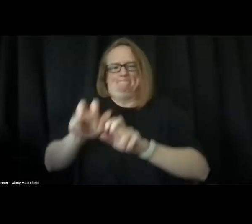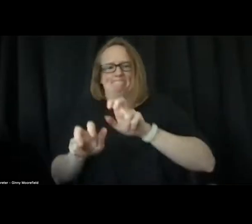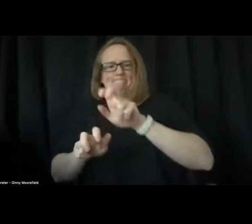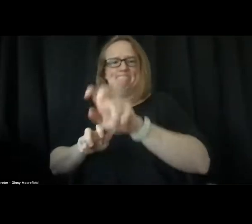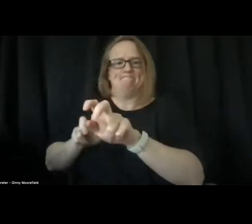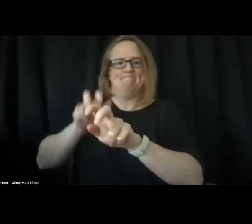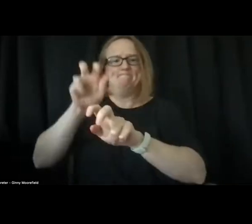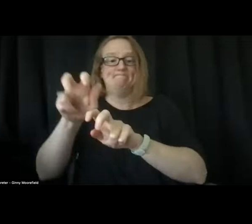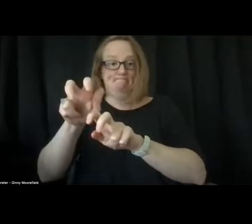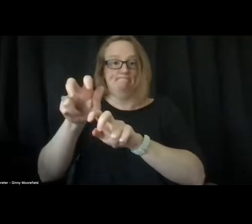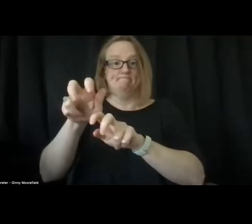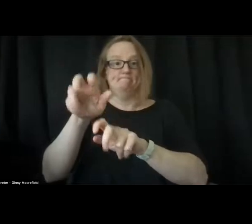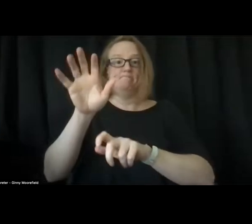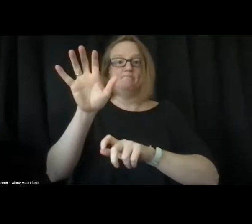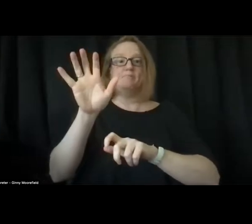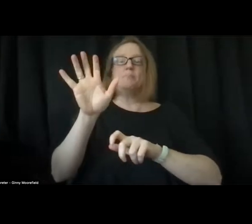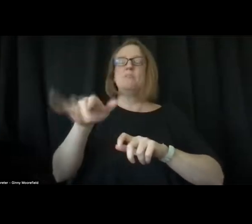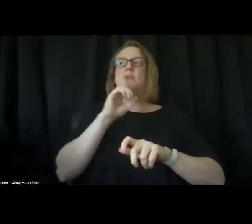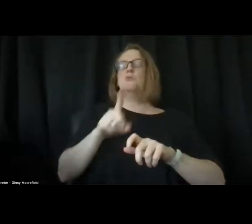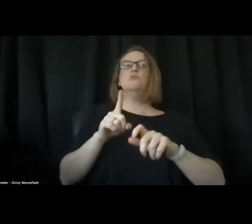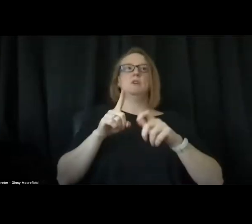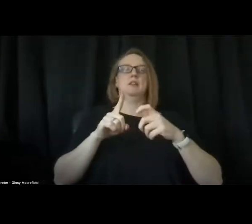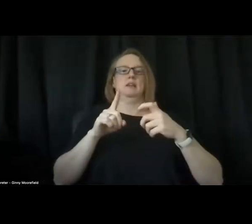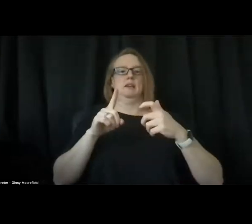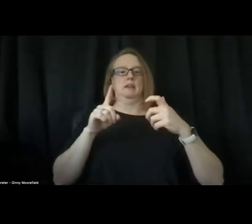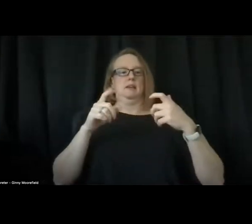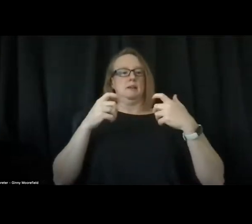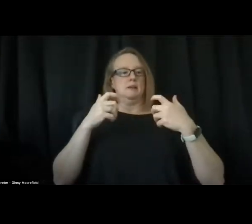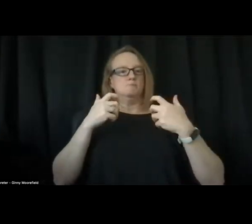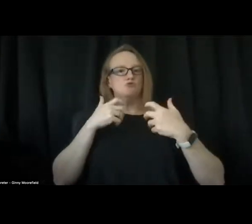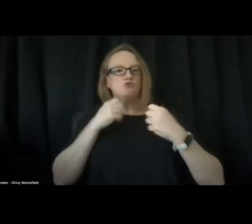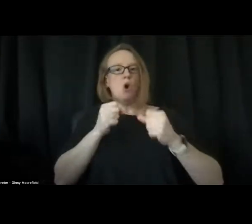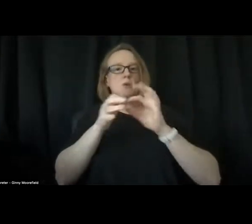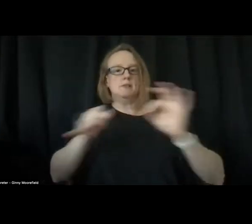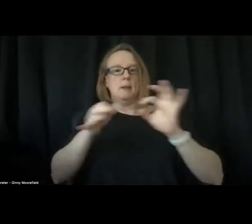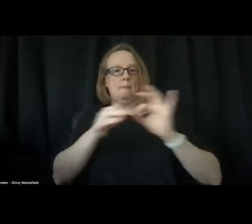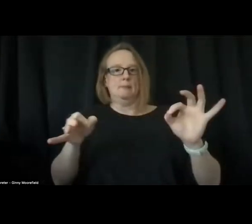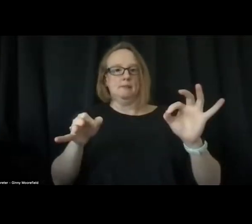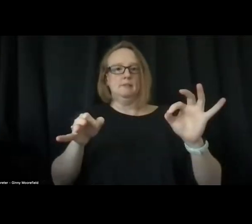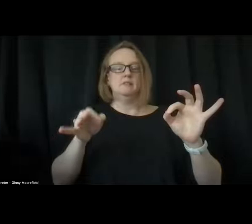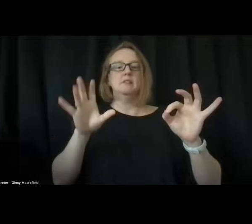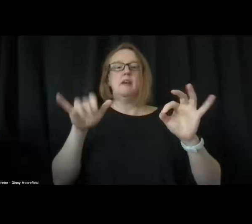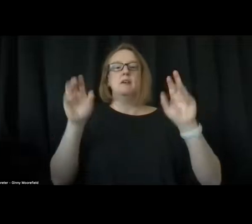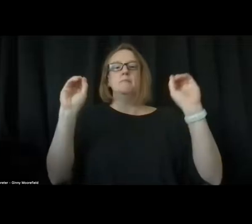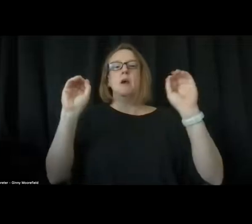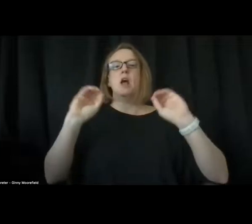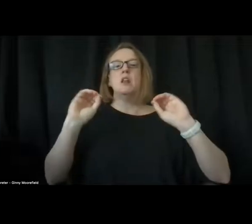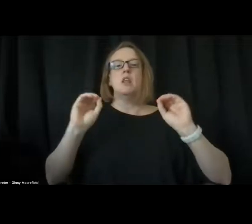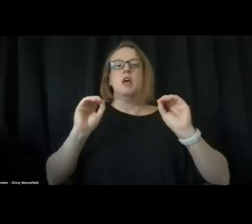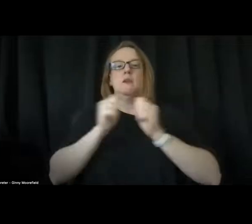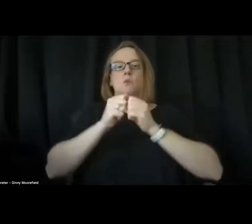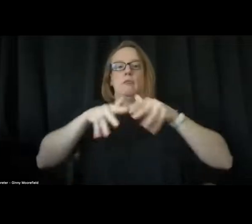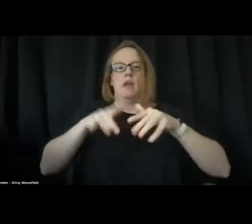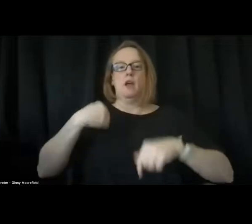a esa afirmación poderosa verdadera que está con nosotros que es nunca hay que dudar